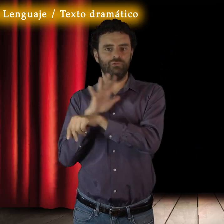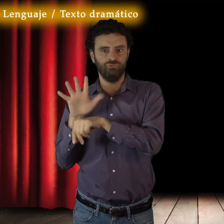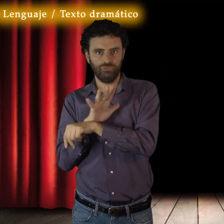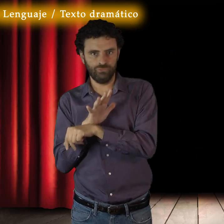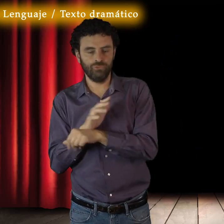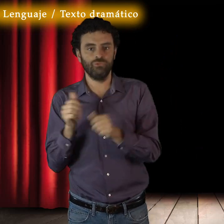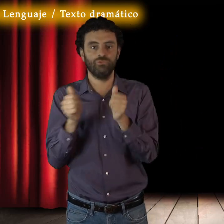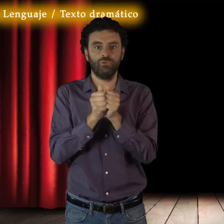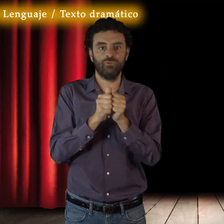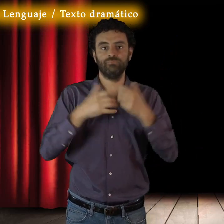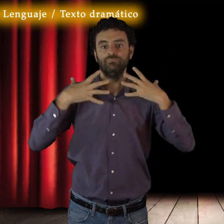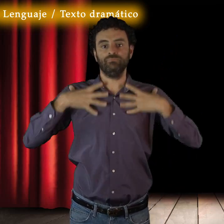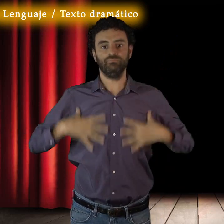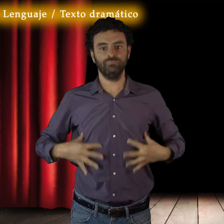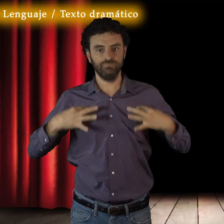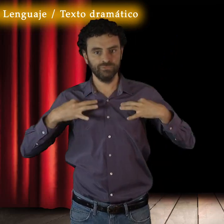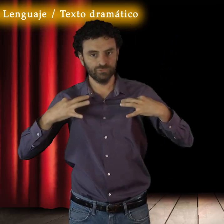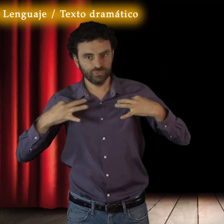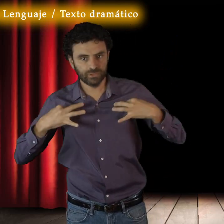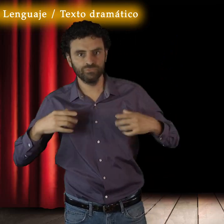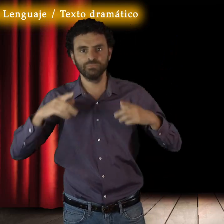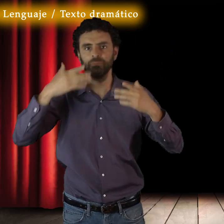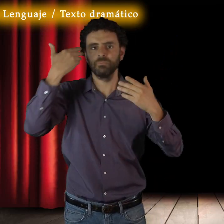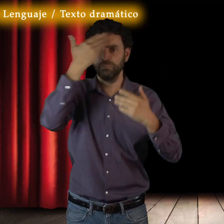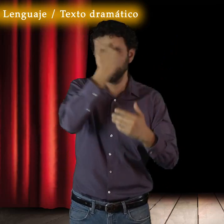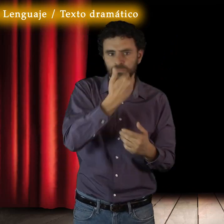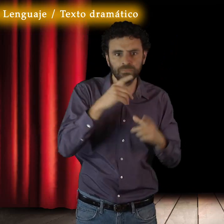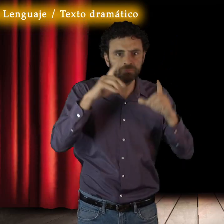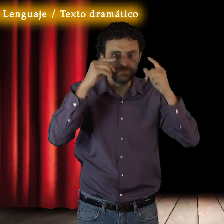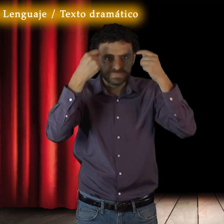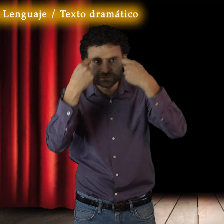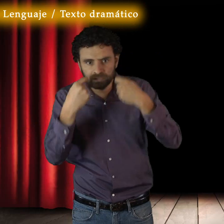iluminación y música dando vida a una obra